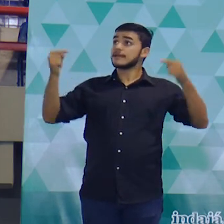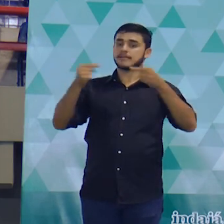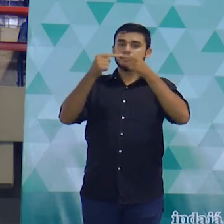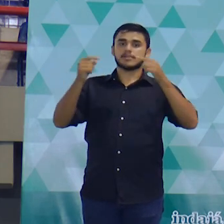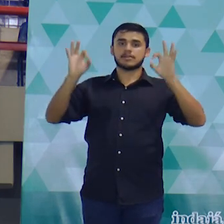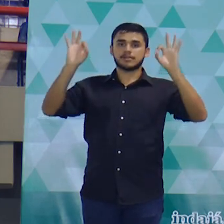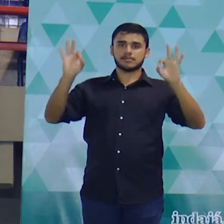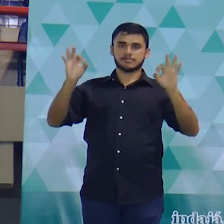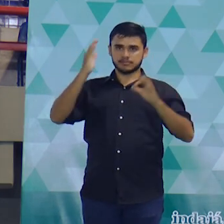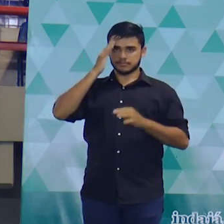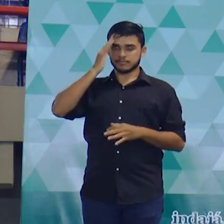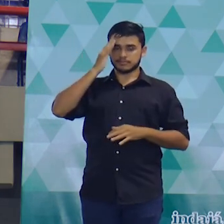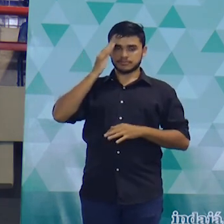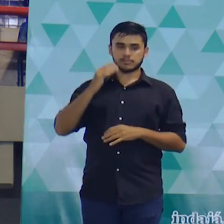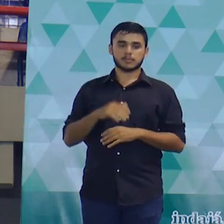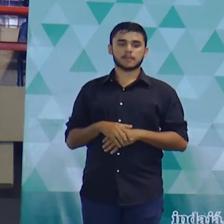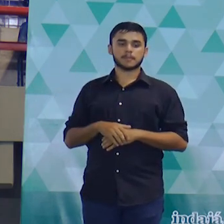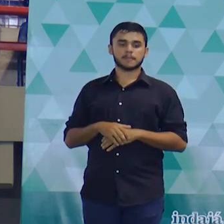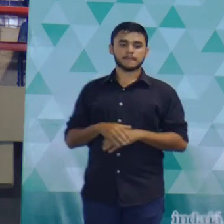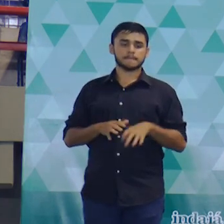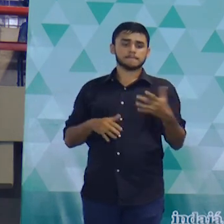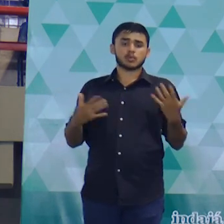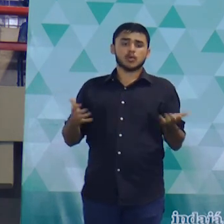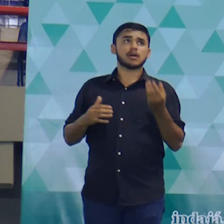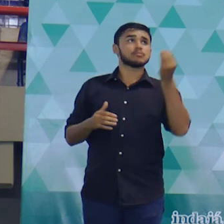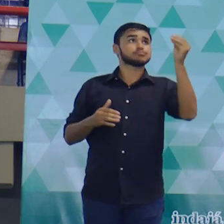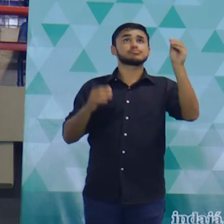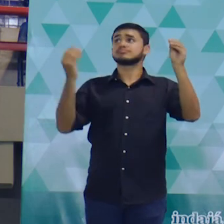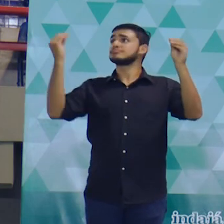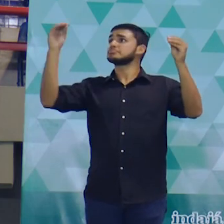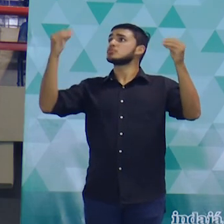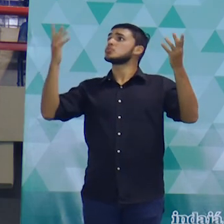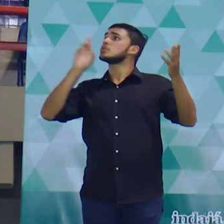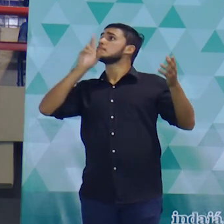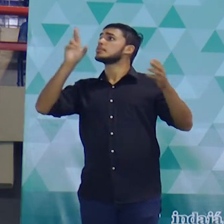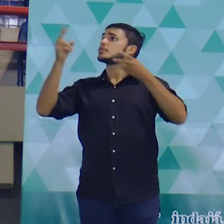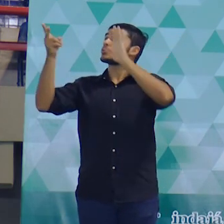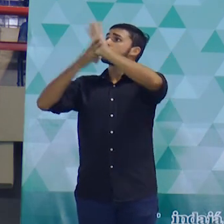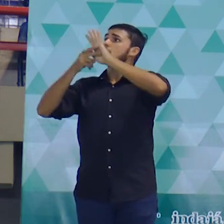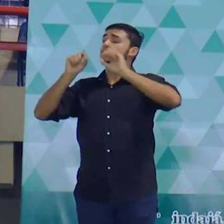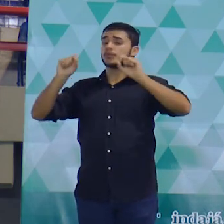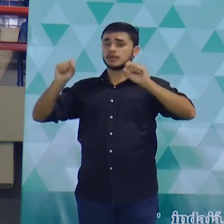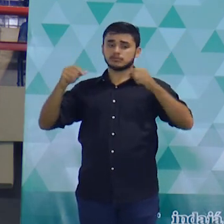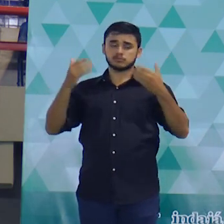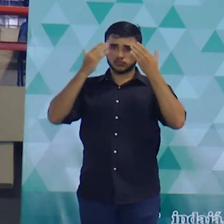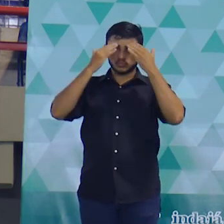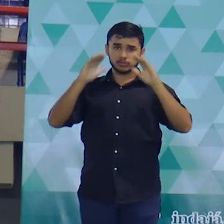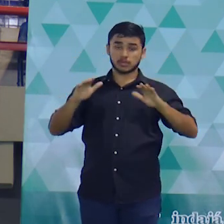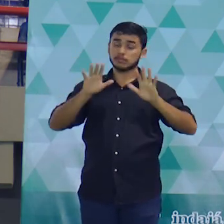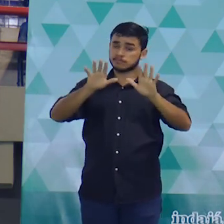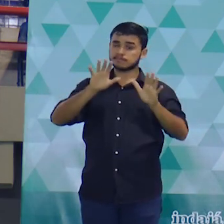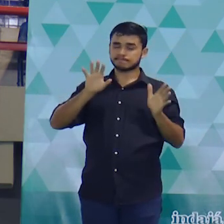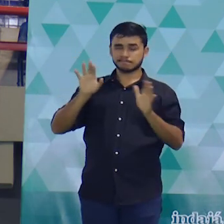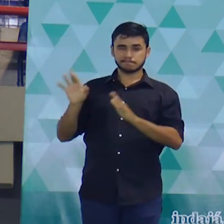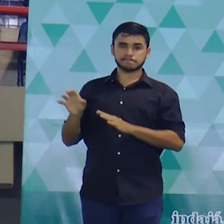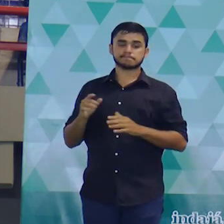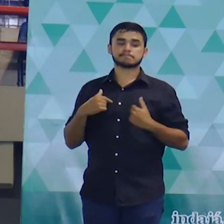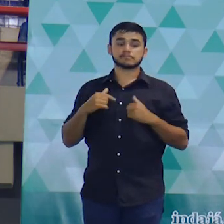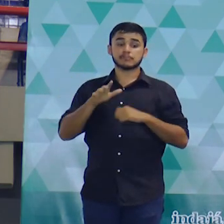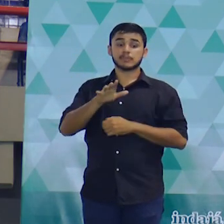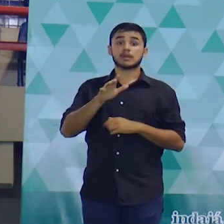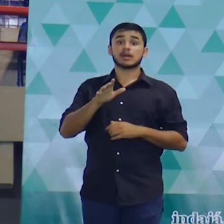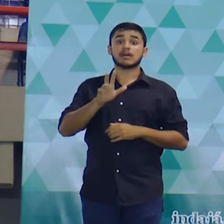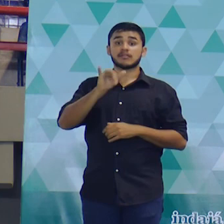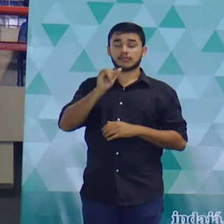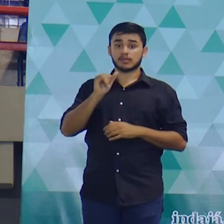pedido. Por enquanto eu não sei que dado e que pedido são esses, eu vou deixar para daqui a pouco. Essa questão, pessoal, antes de entrar